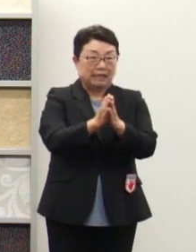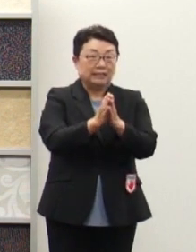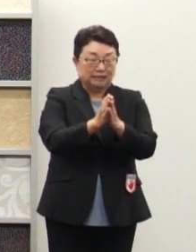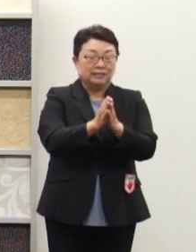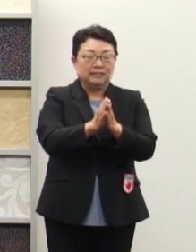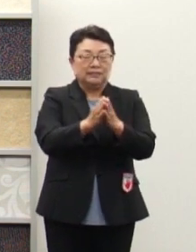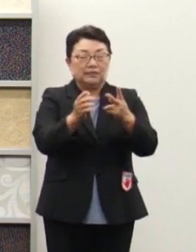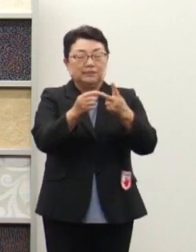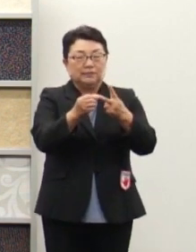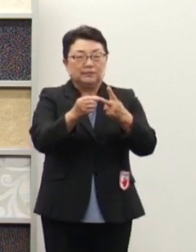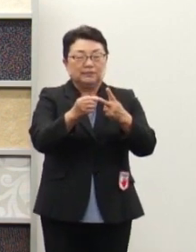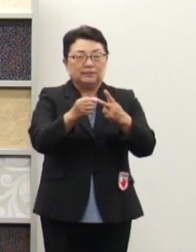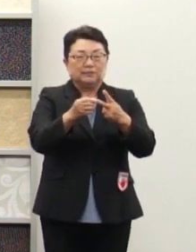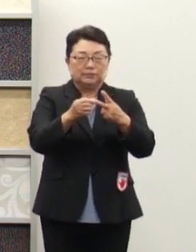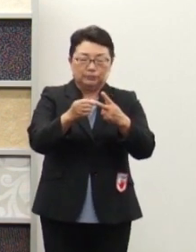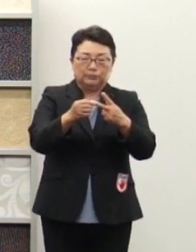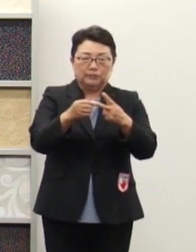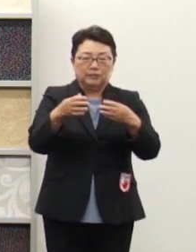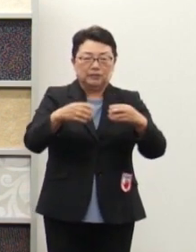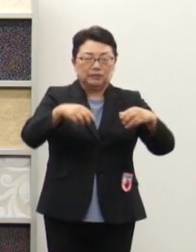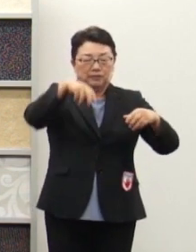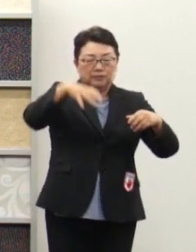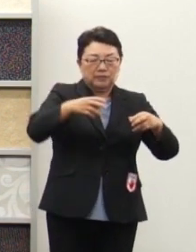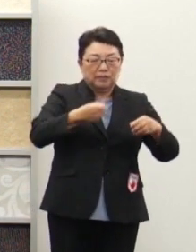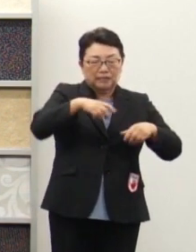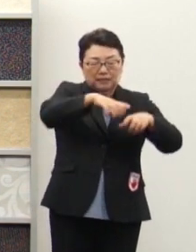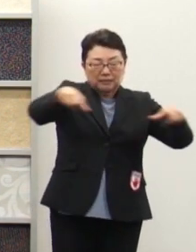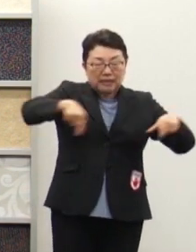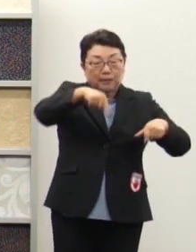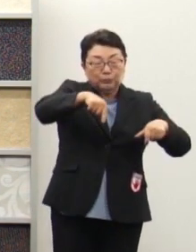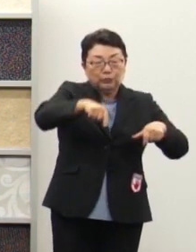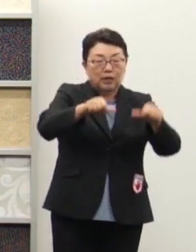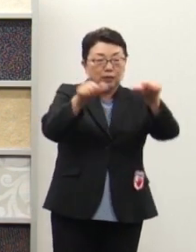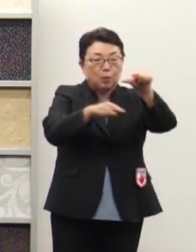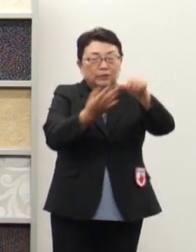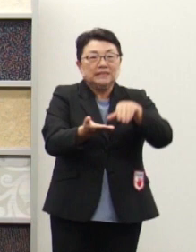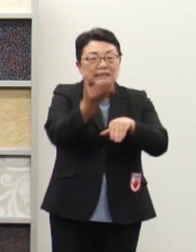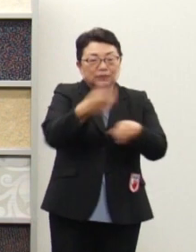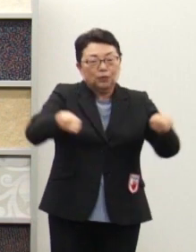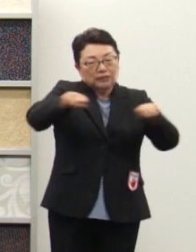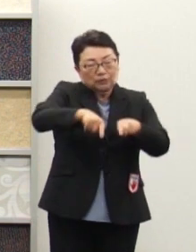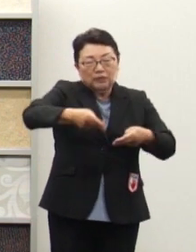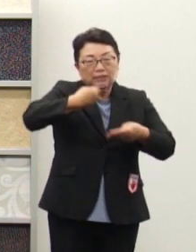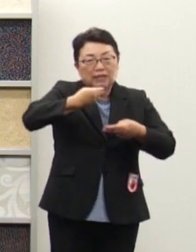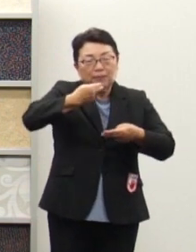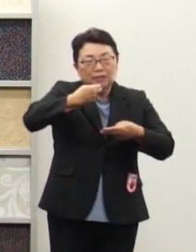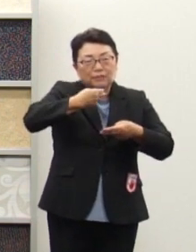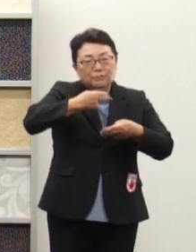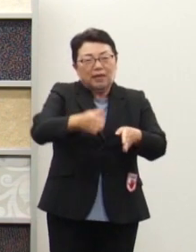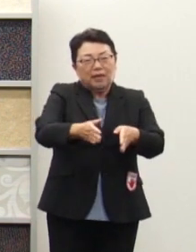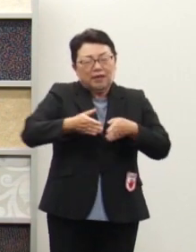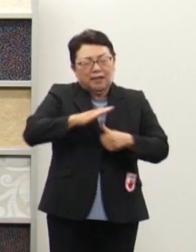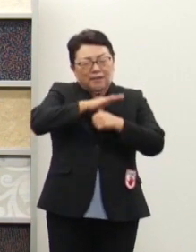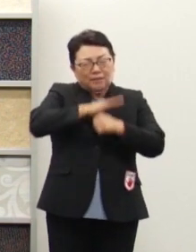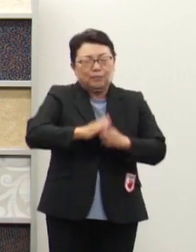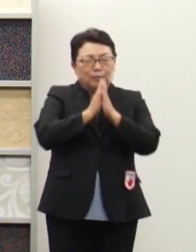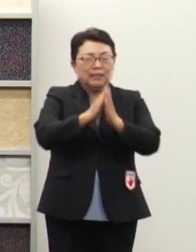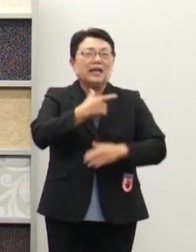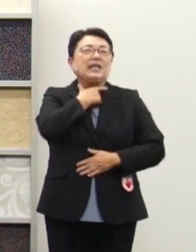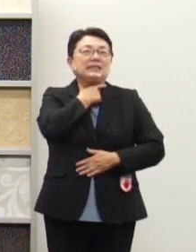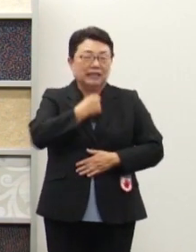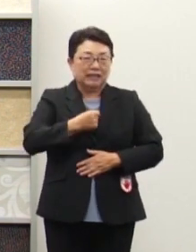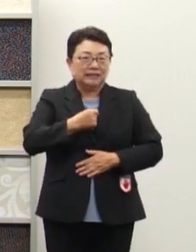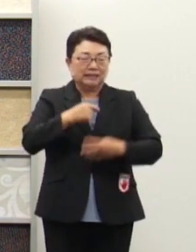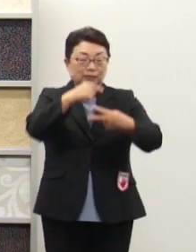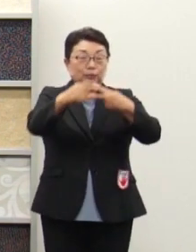は同一グループ同一テーブルでの5人以上の会食の自粛をお願いするもの、これらにつきましては期